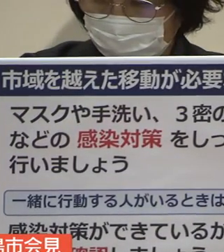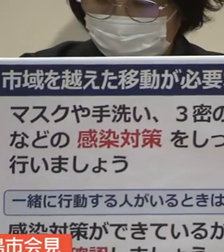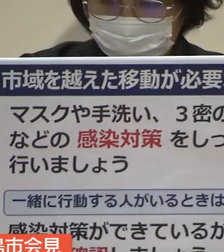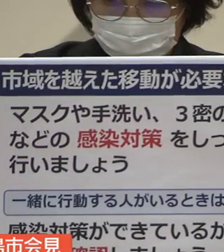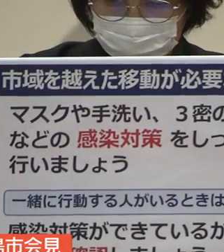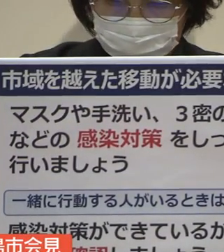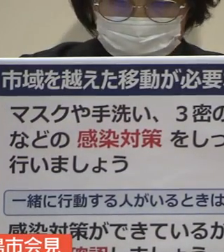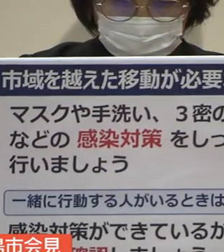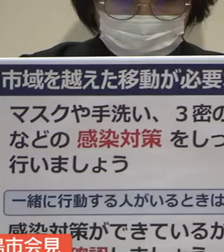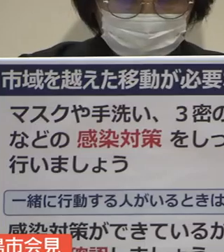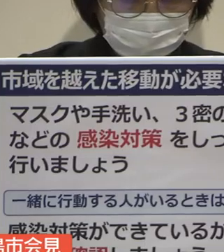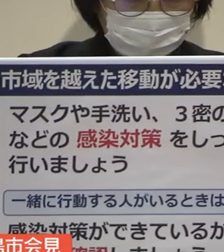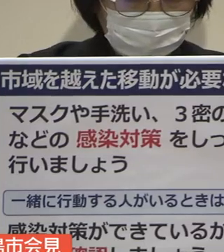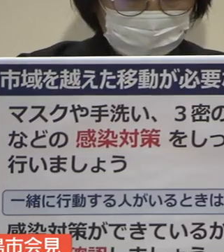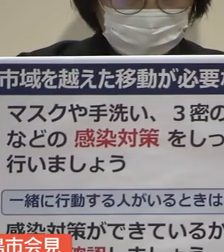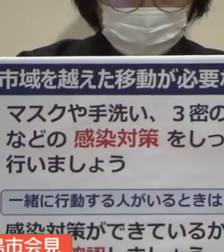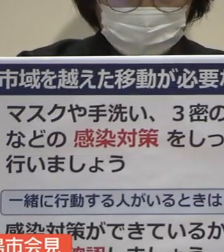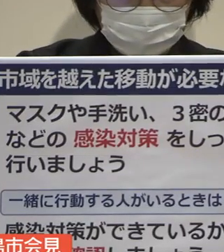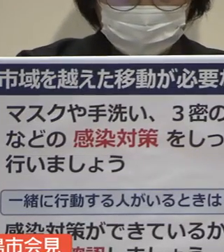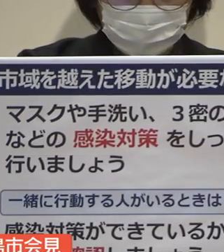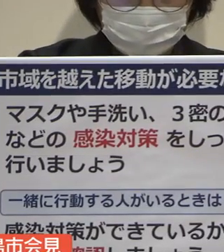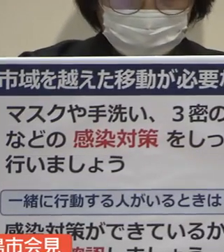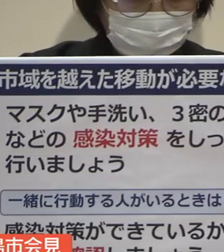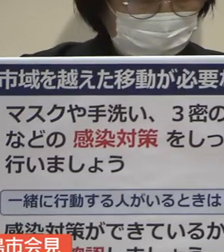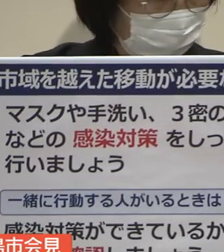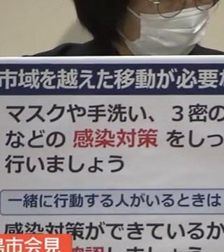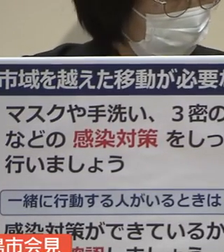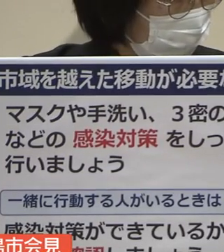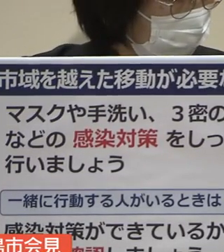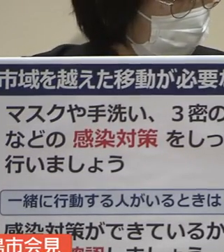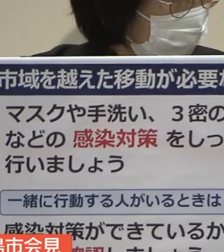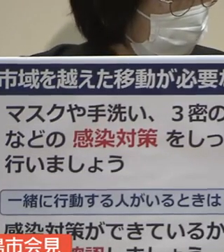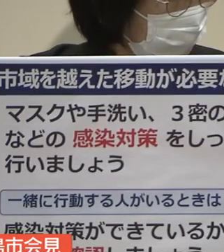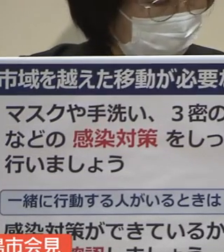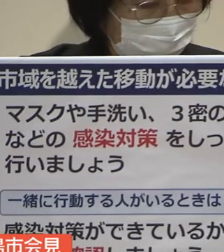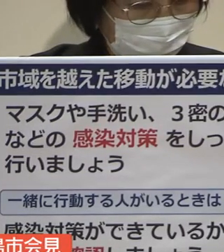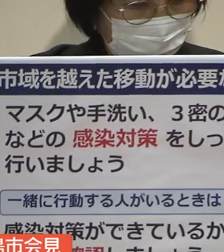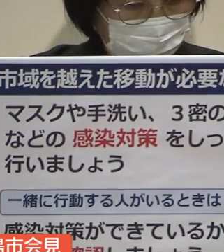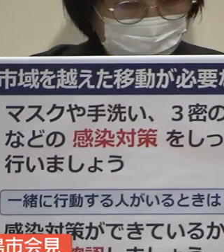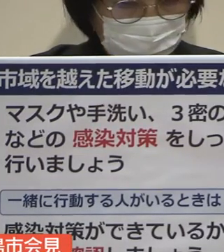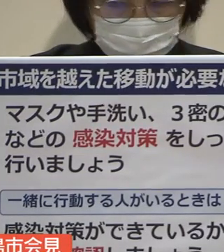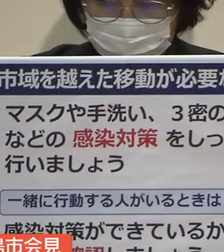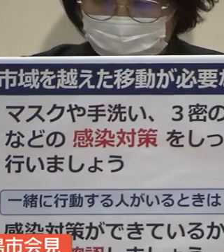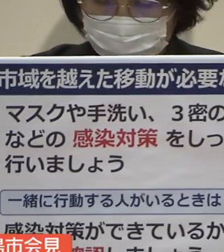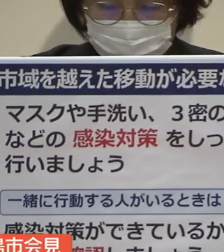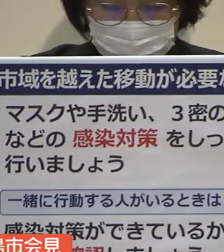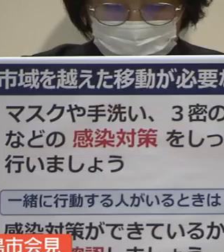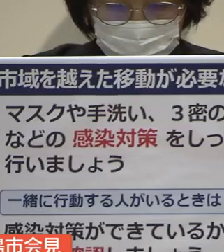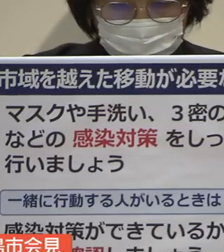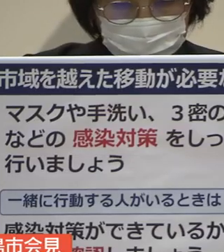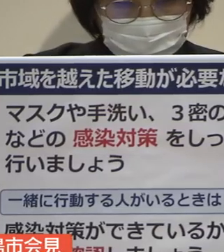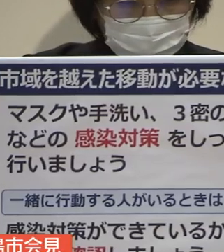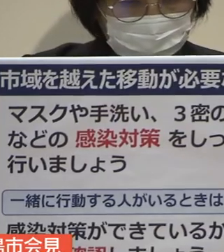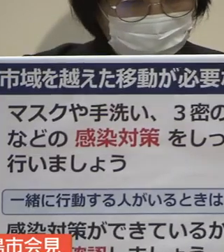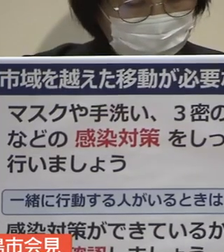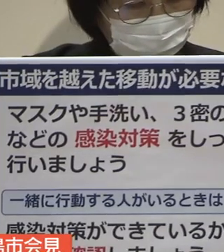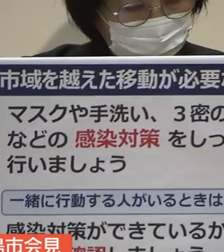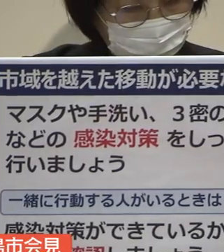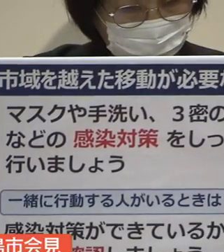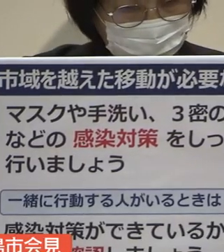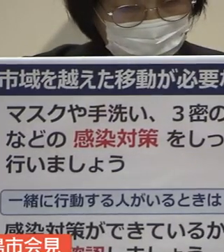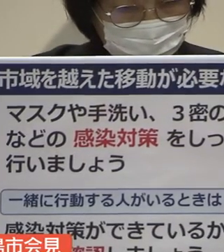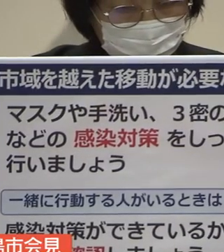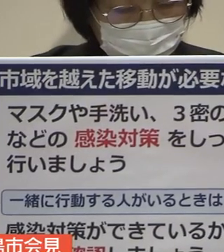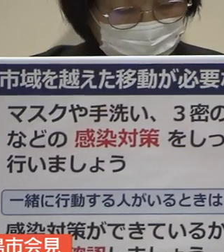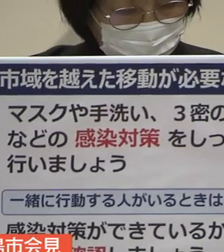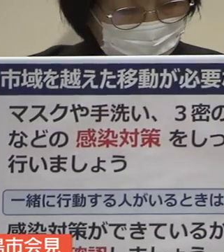たような感染対策がしっかりとできているか互いに確認をしていただきたいことです。できていな